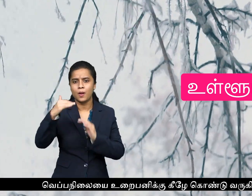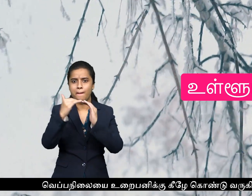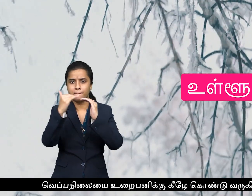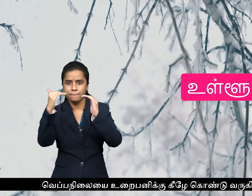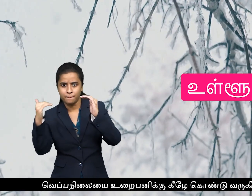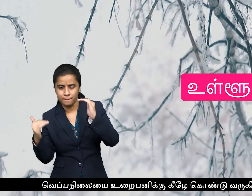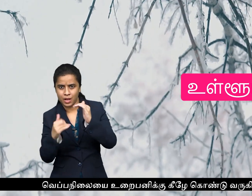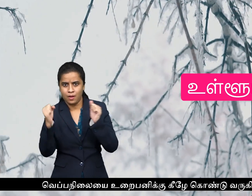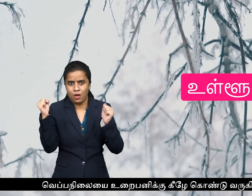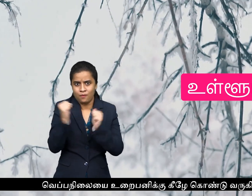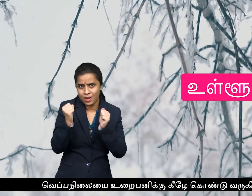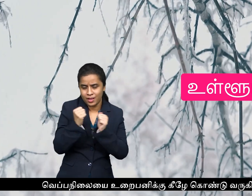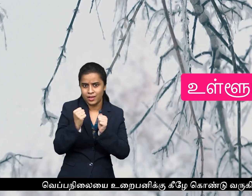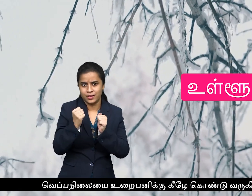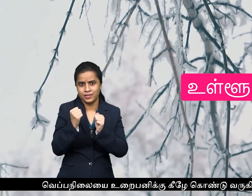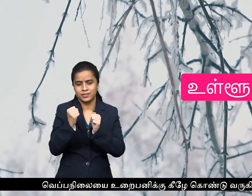வருகிறது.